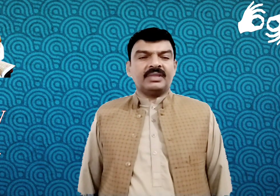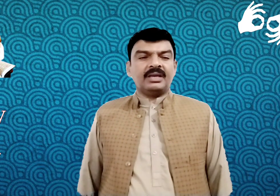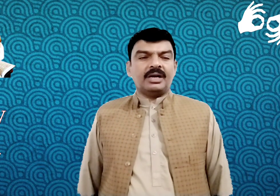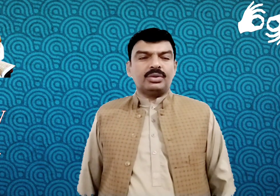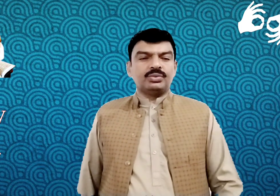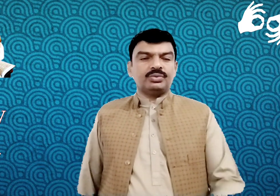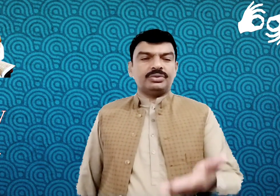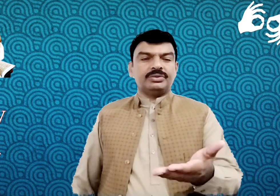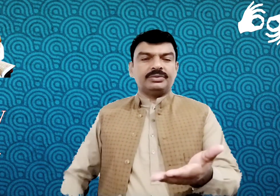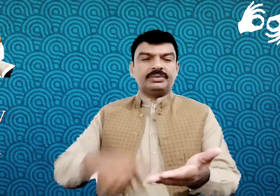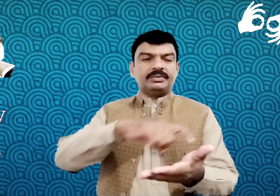कानून।